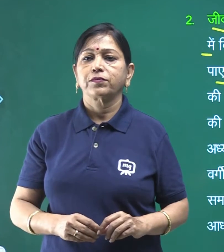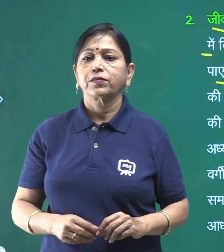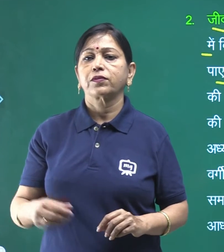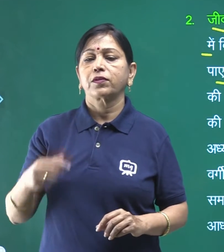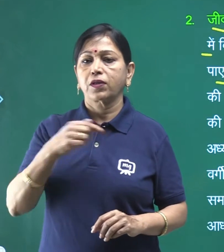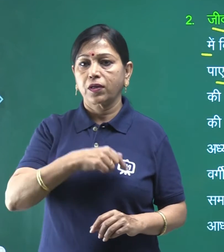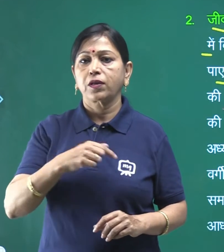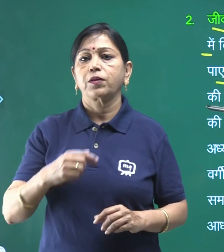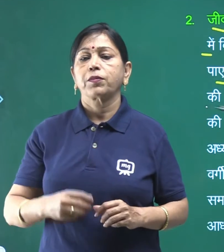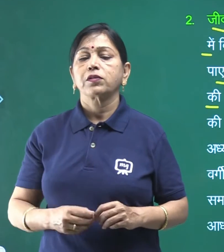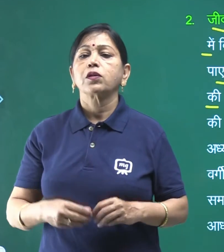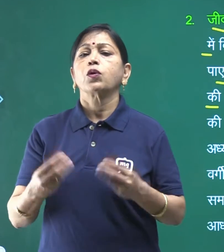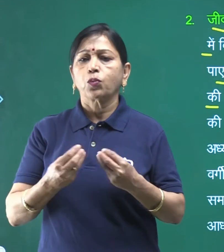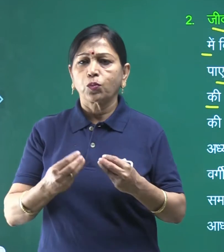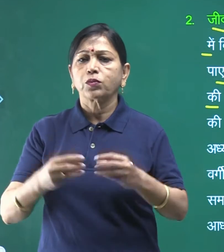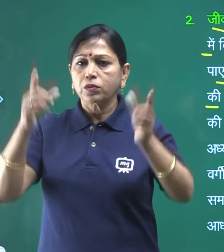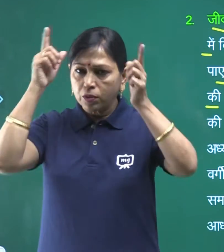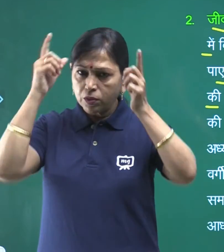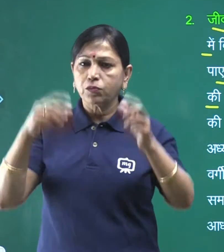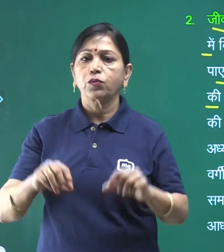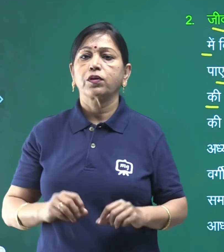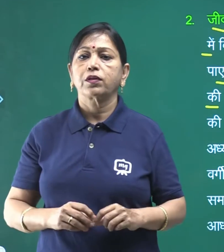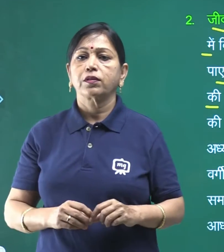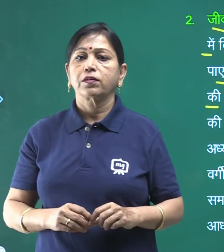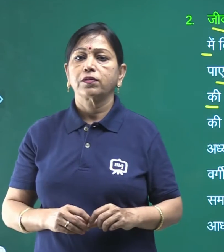इनमें से कुछ जीवों की